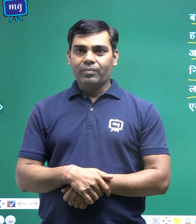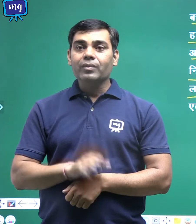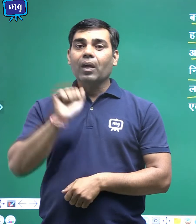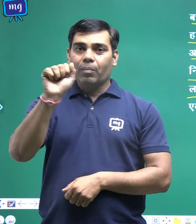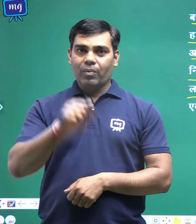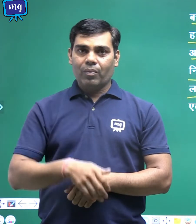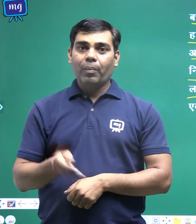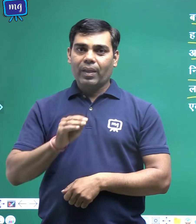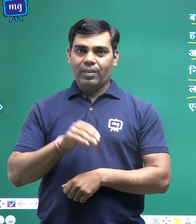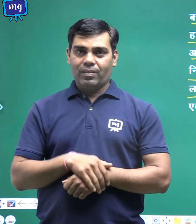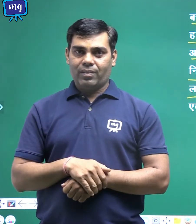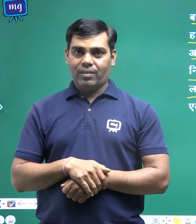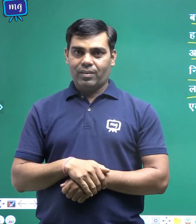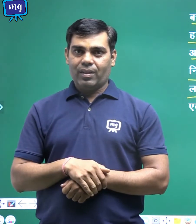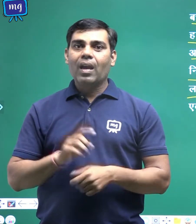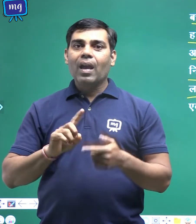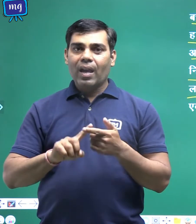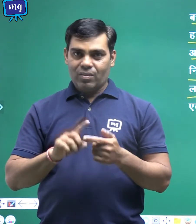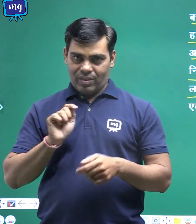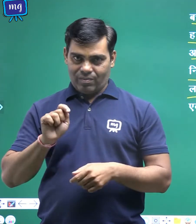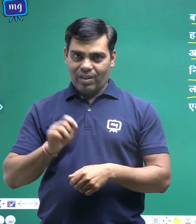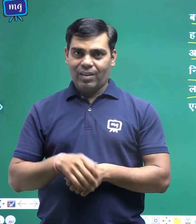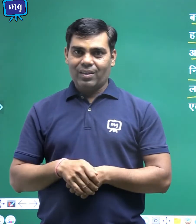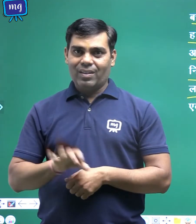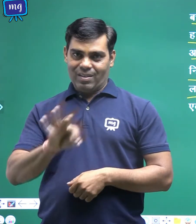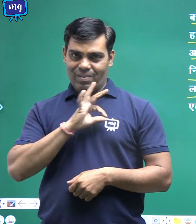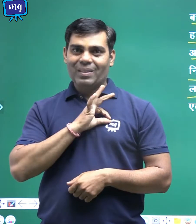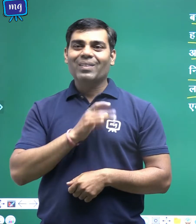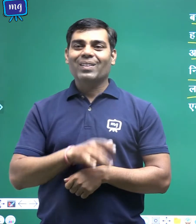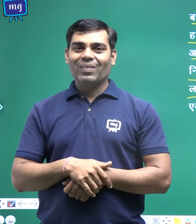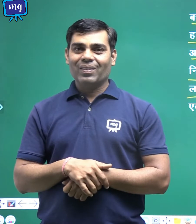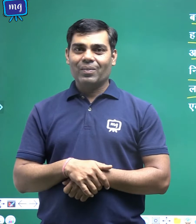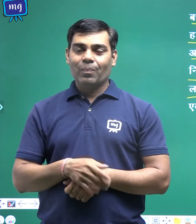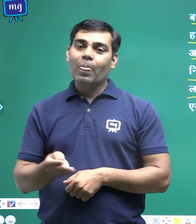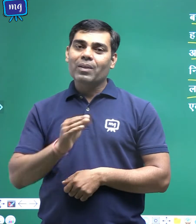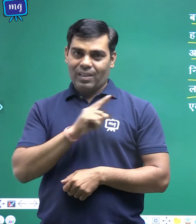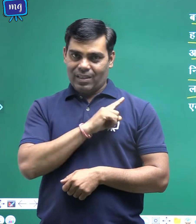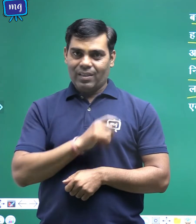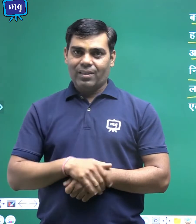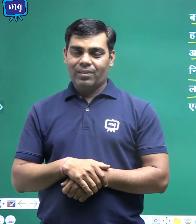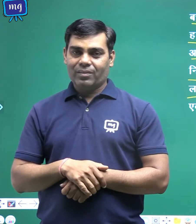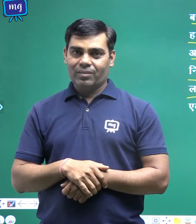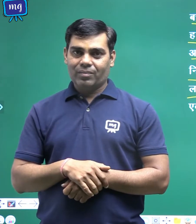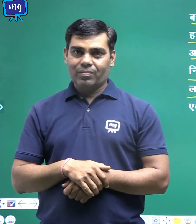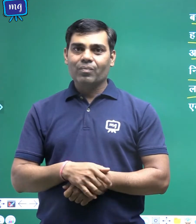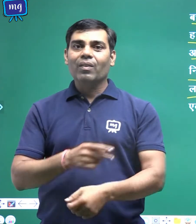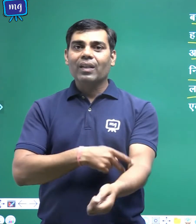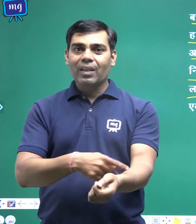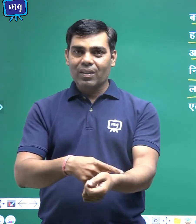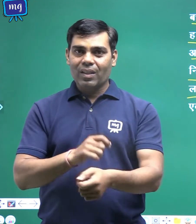आपको भी शिक्षण कार्य अच्छा लगता होगा। वैसे ही भगिनी निवेदिता